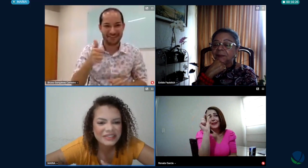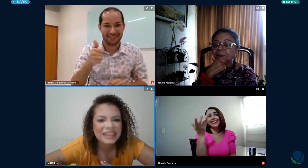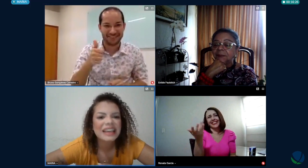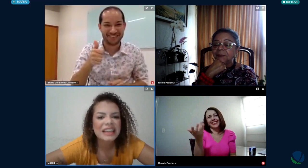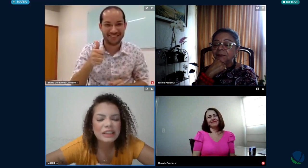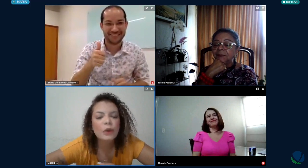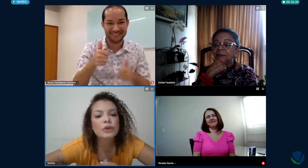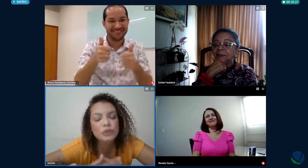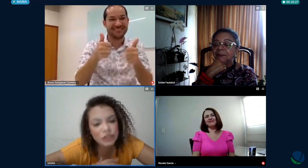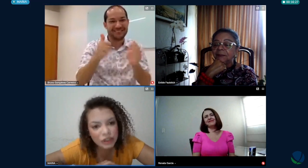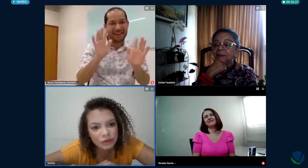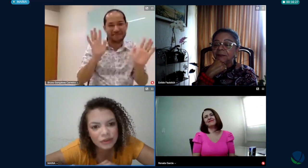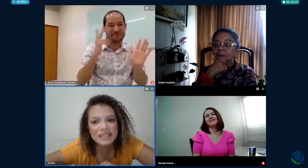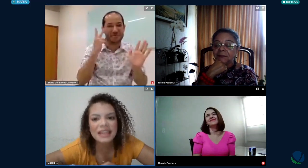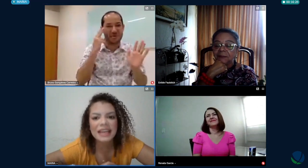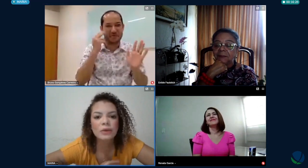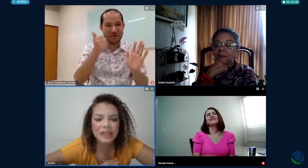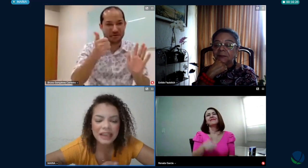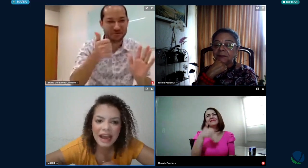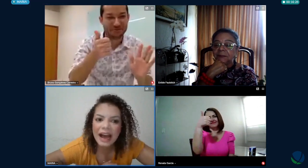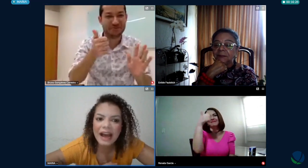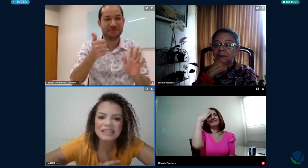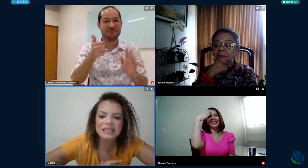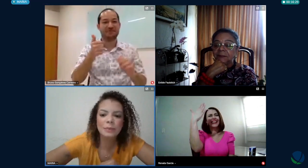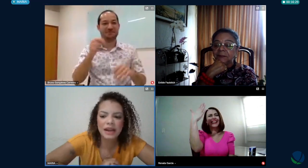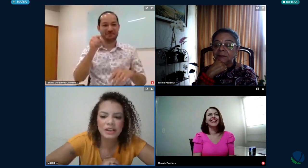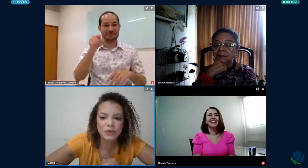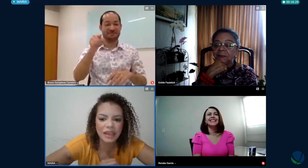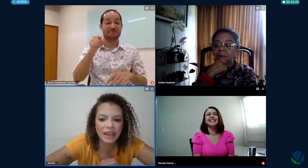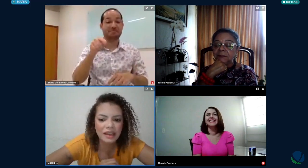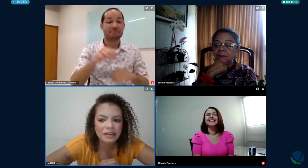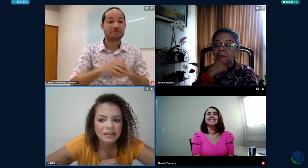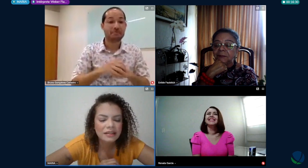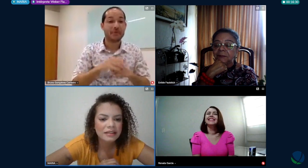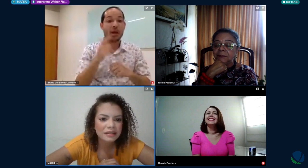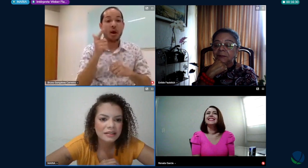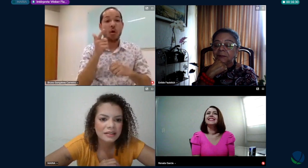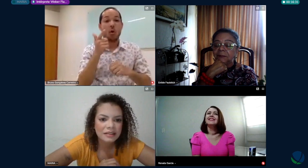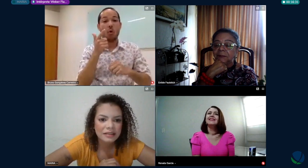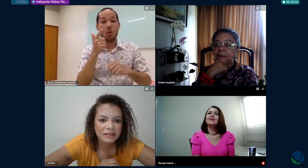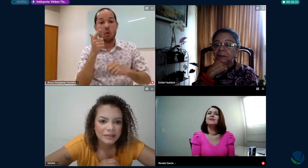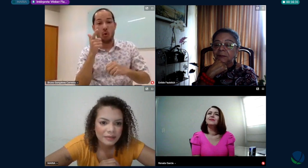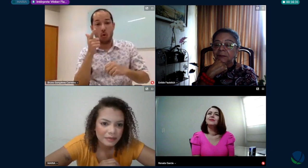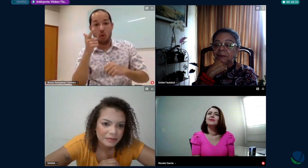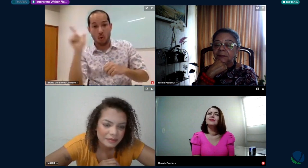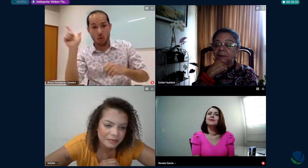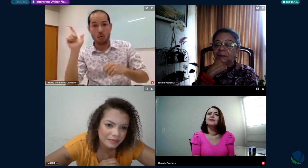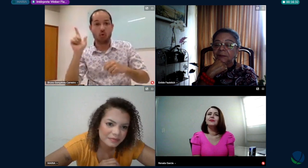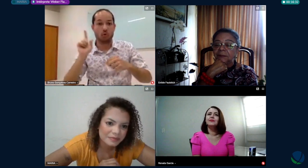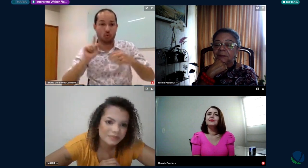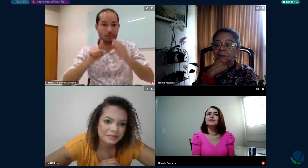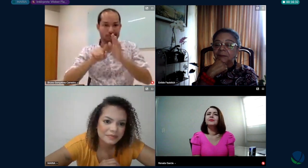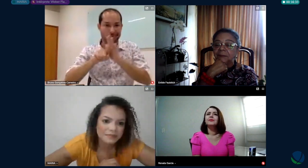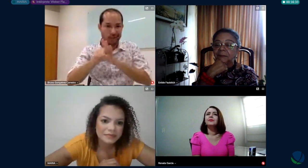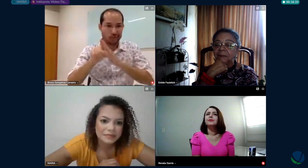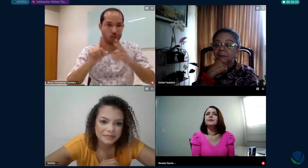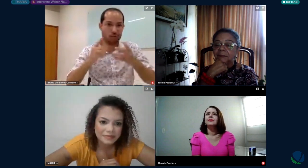Isso. Então, eu sugiro você alterar essa parte, ok? Ok, obrigado. Vou fazer a